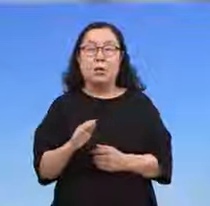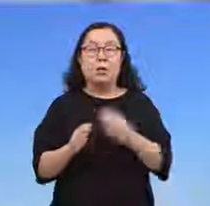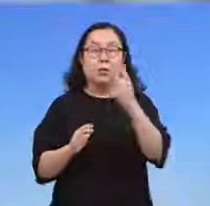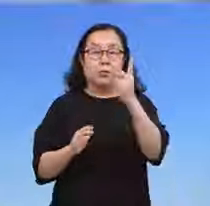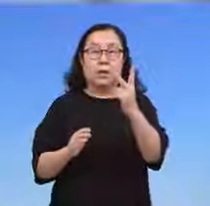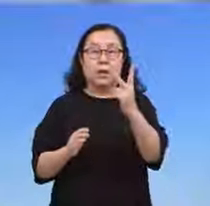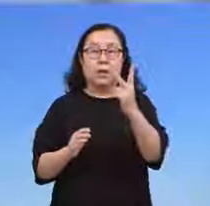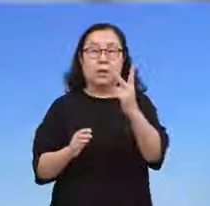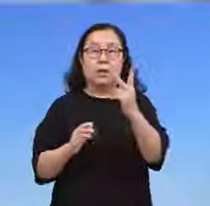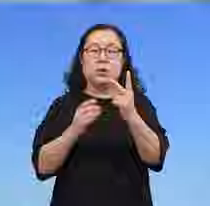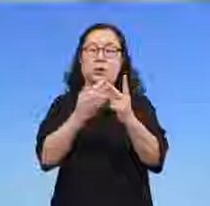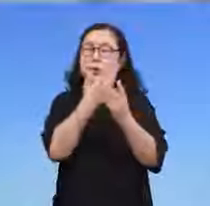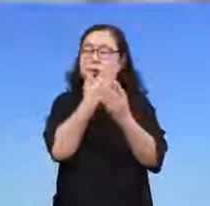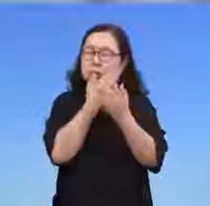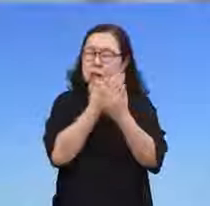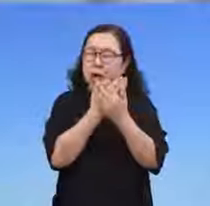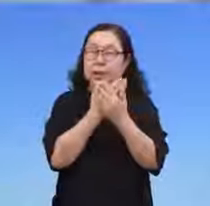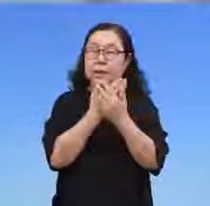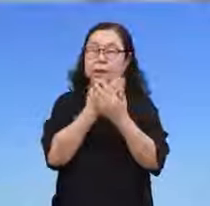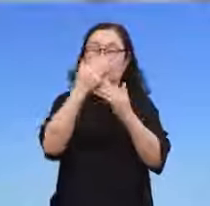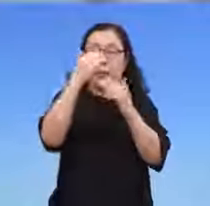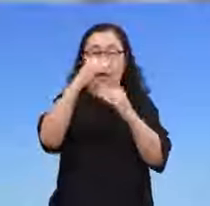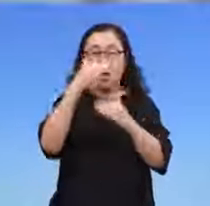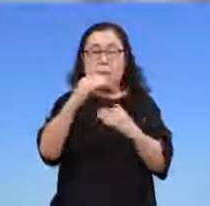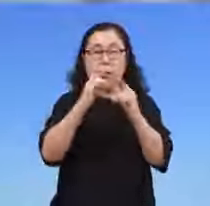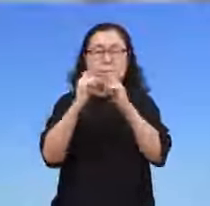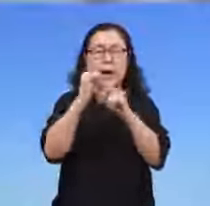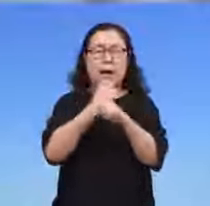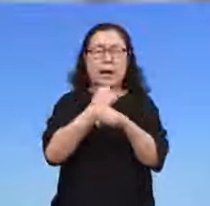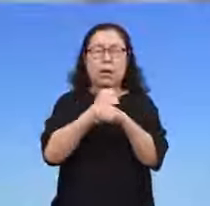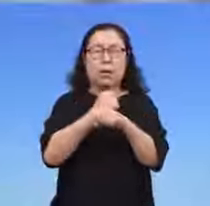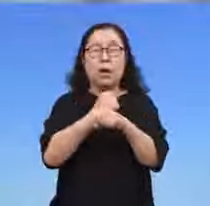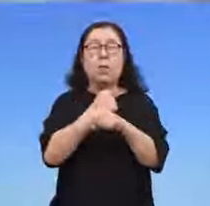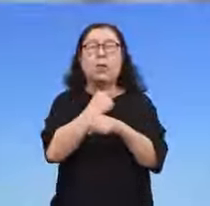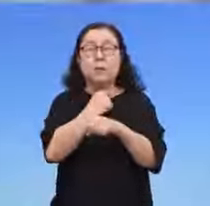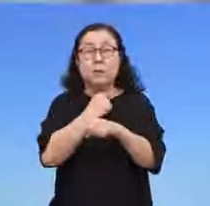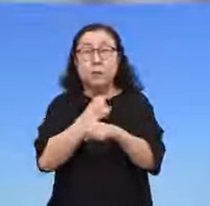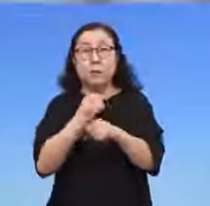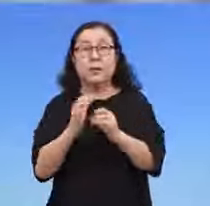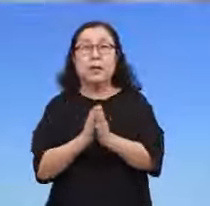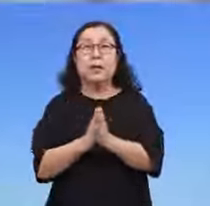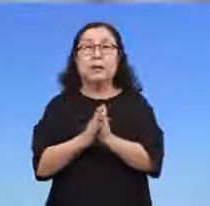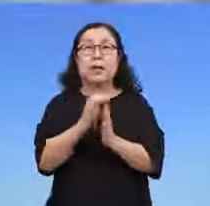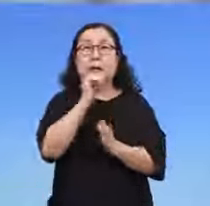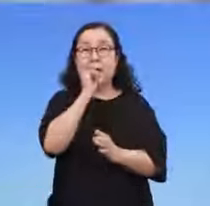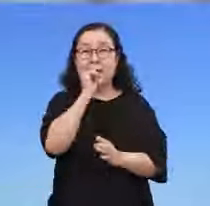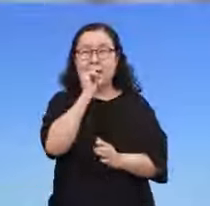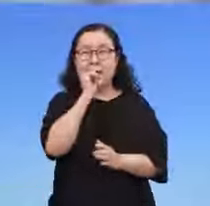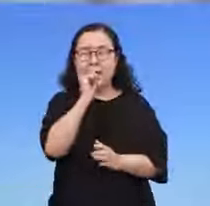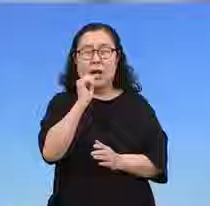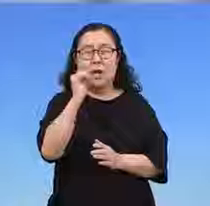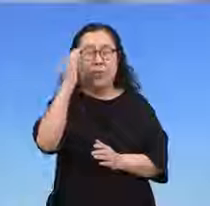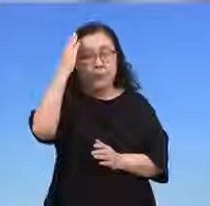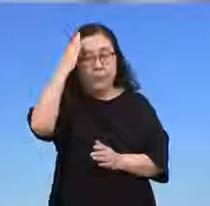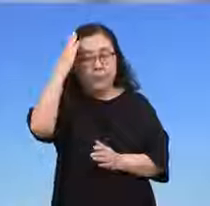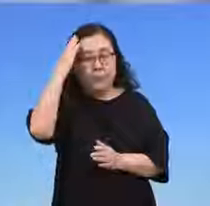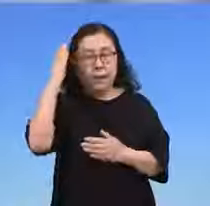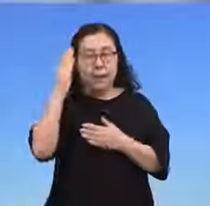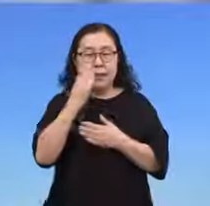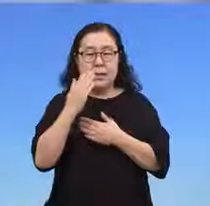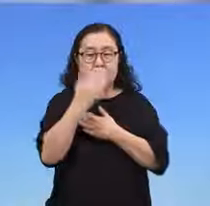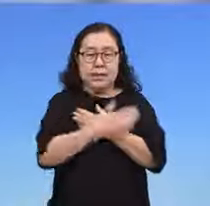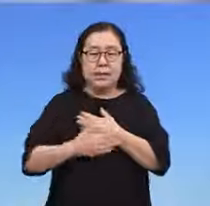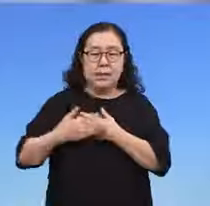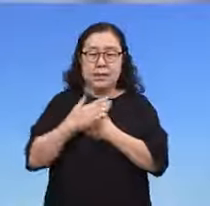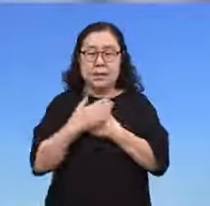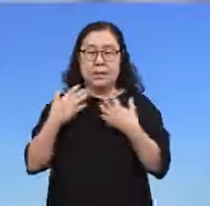그 전제를 오늘 좀 말씀을 드리고 싶은데요. 전체 이 전신갑주 시리즈와 관련된 전체적으로 아우르는